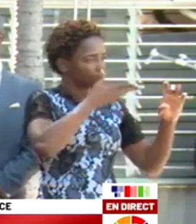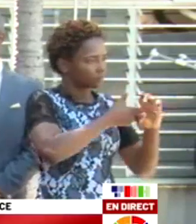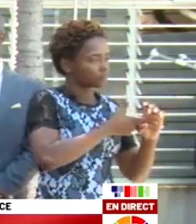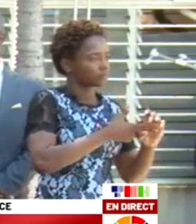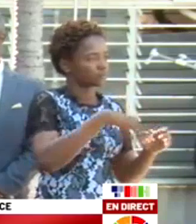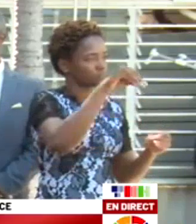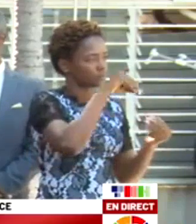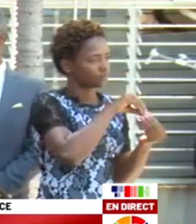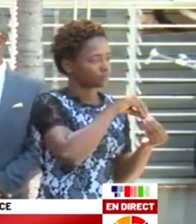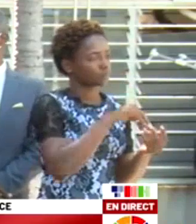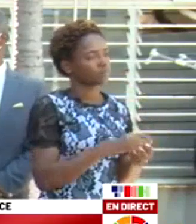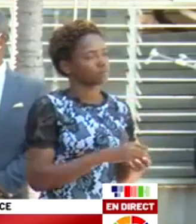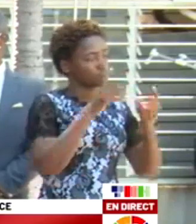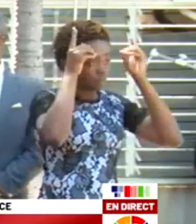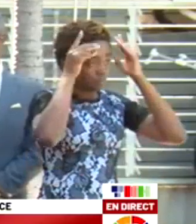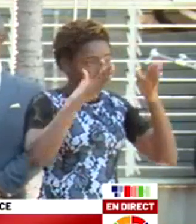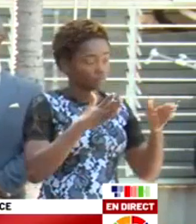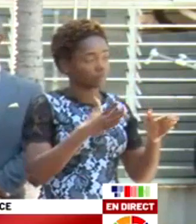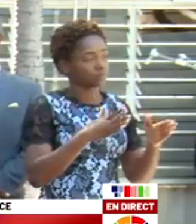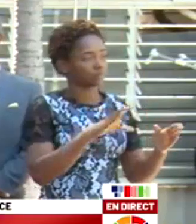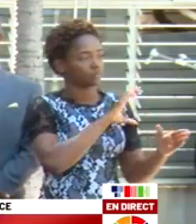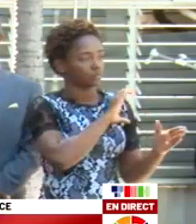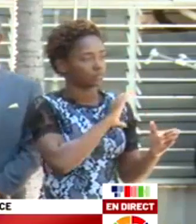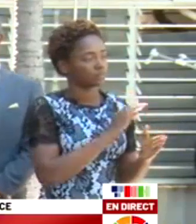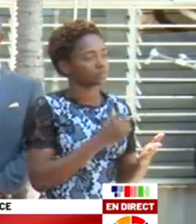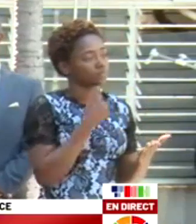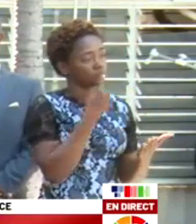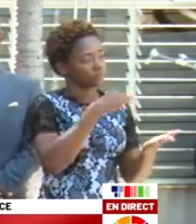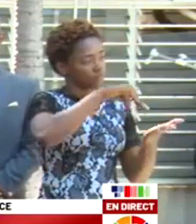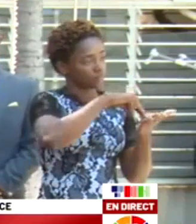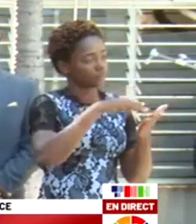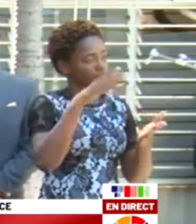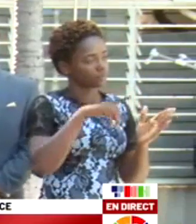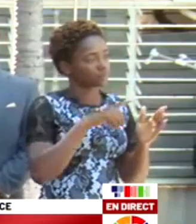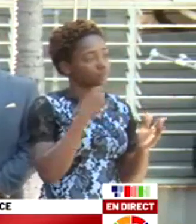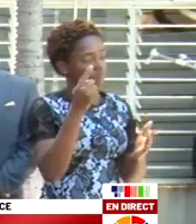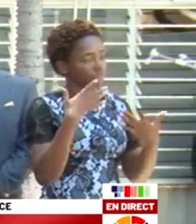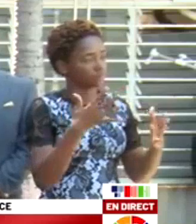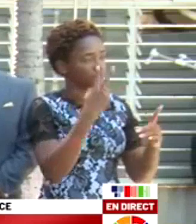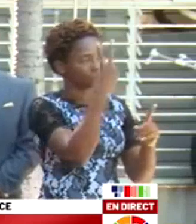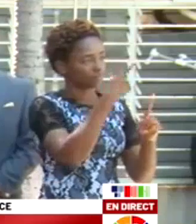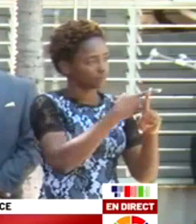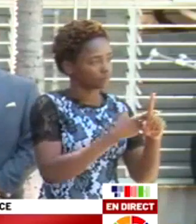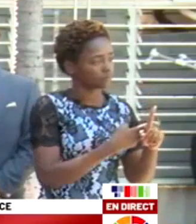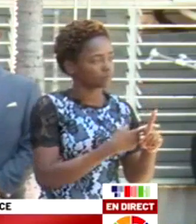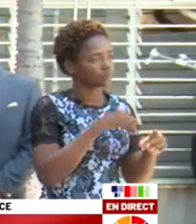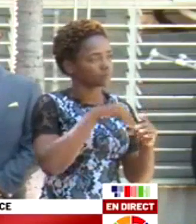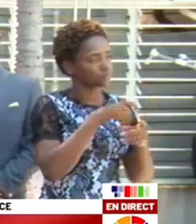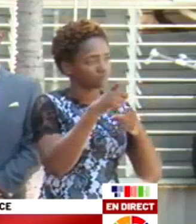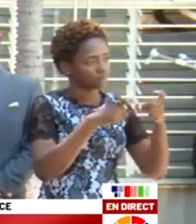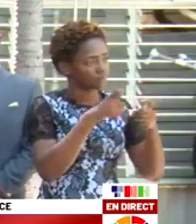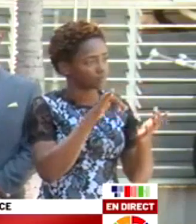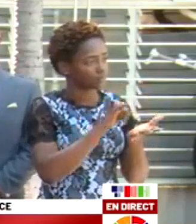le directeur général de la police qui confirme que nous commençons d'ailleurs, et ceci depuis plus de deux mois, avec contrôle interne,